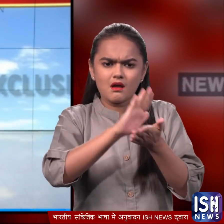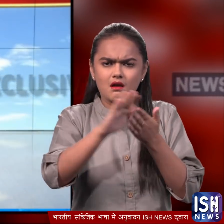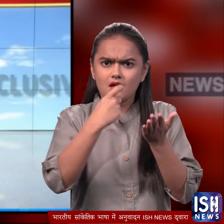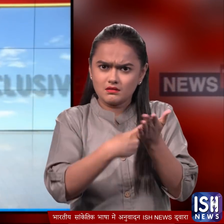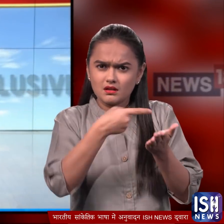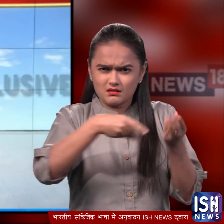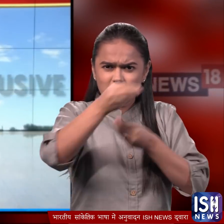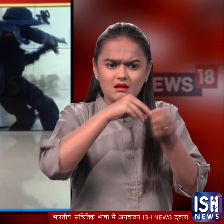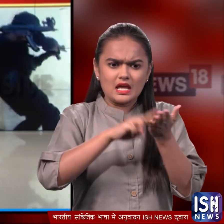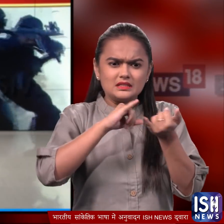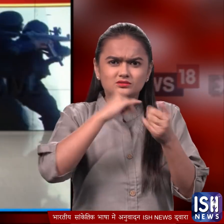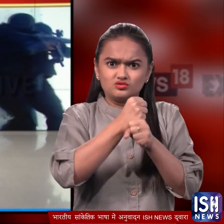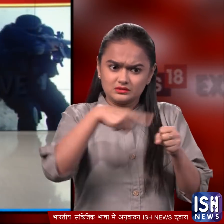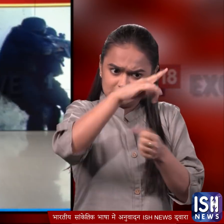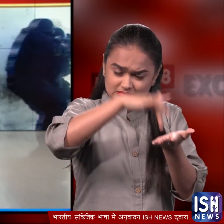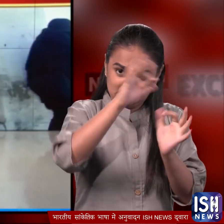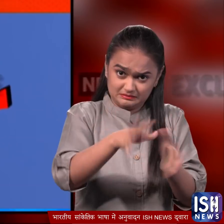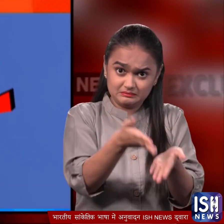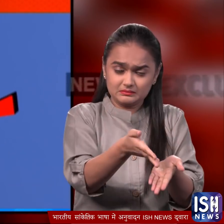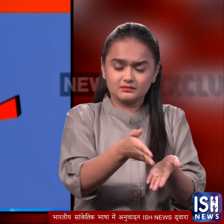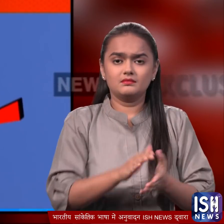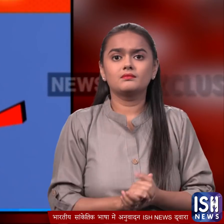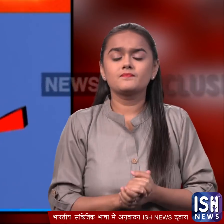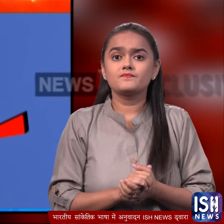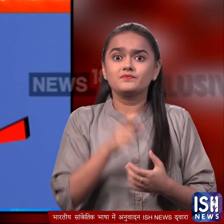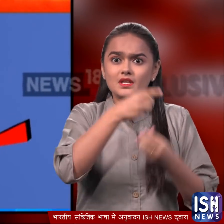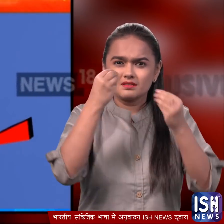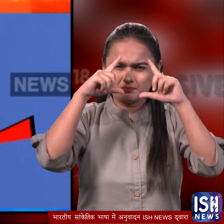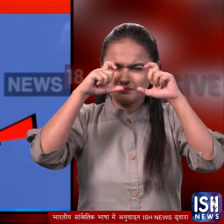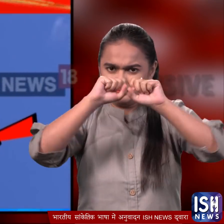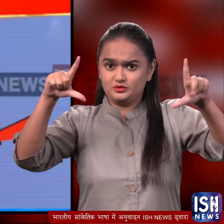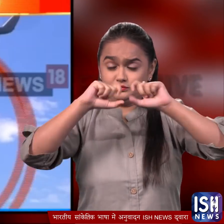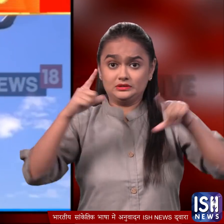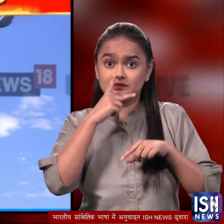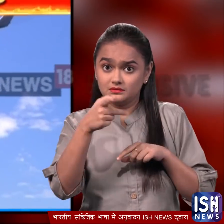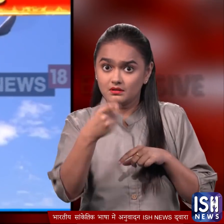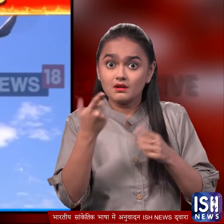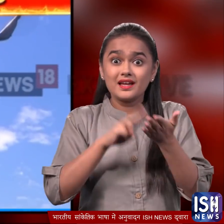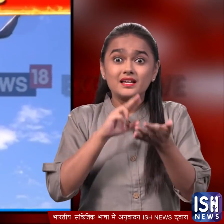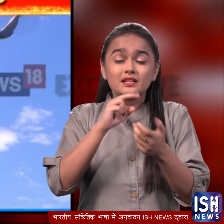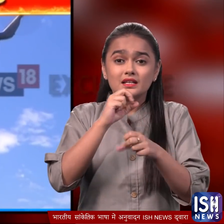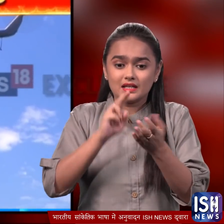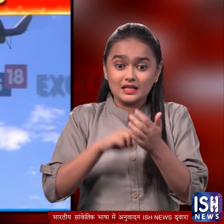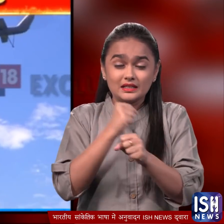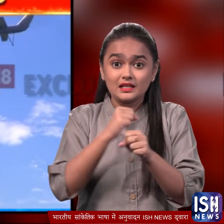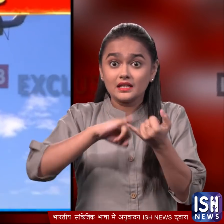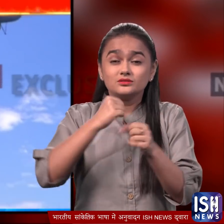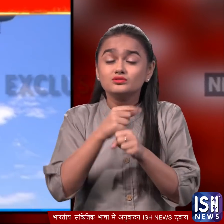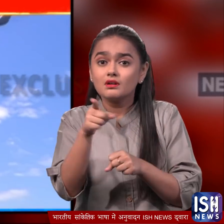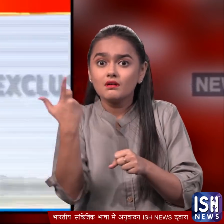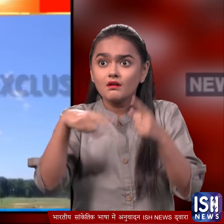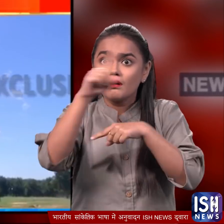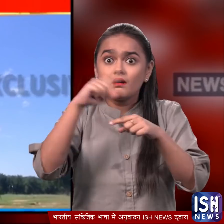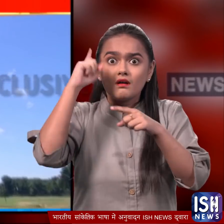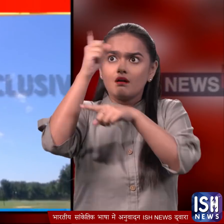के गुरुग्राम के NSG ट्रेनिंग सेंटर में हुआ, जिसकी कुछ तस्वीरें भी सामने आई, जिनमें NSG जवानों की एक टुकड़ी हेलीकॉप्टर से उस इमारत